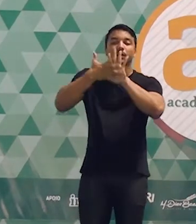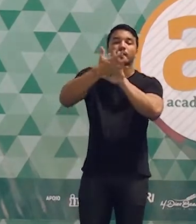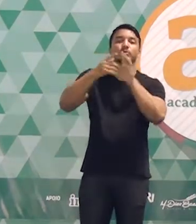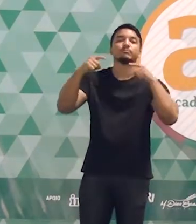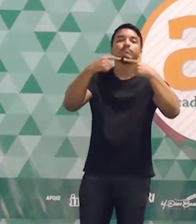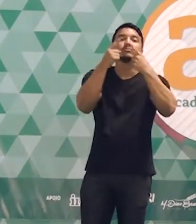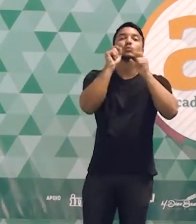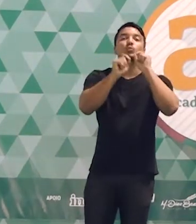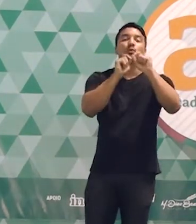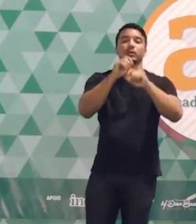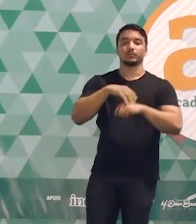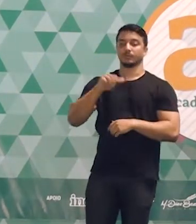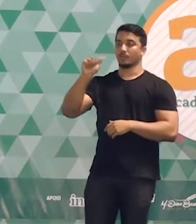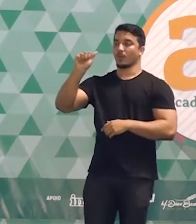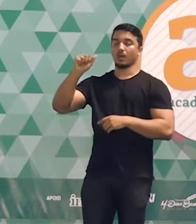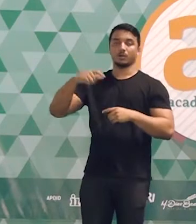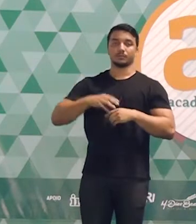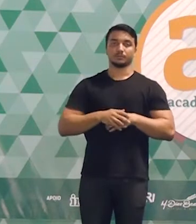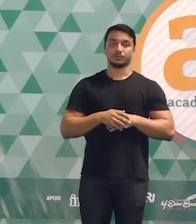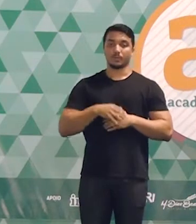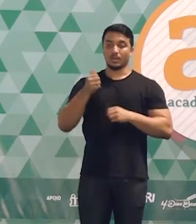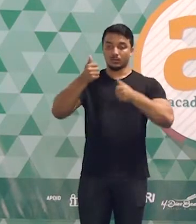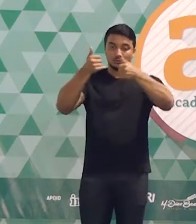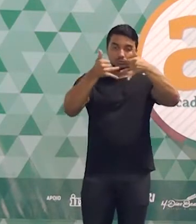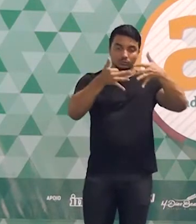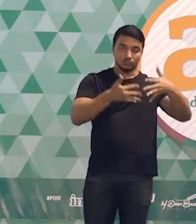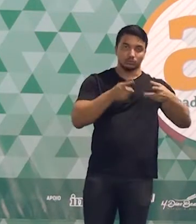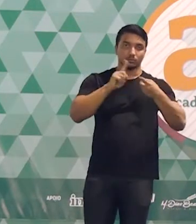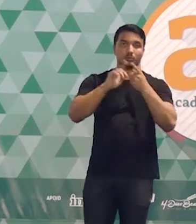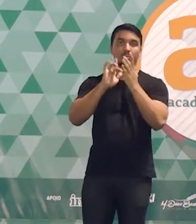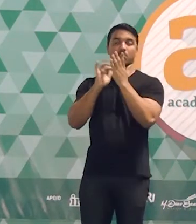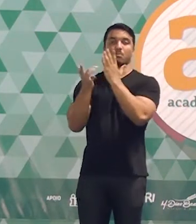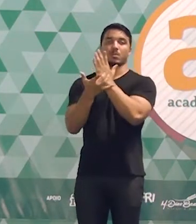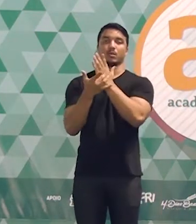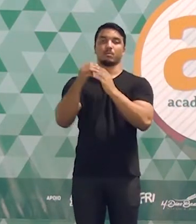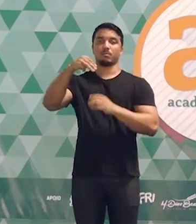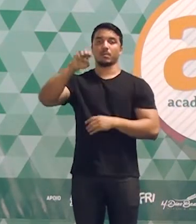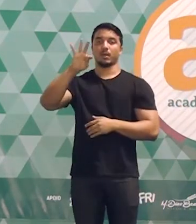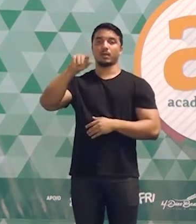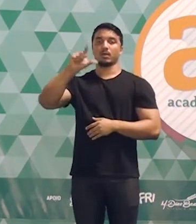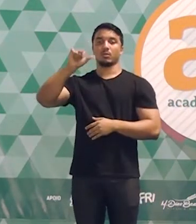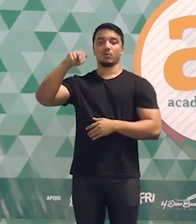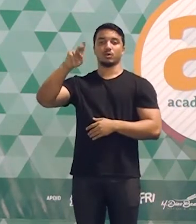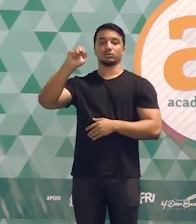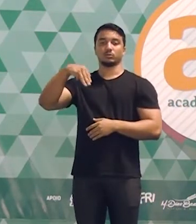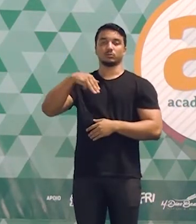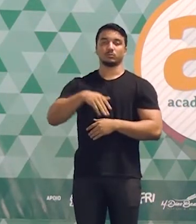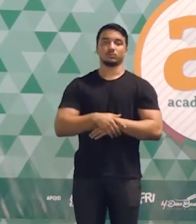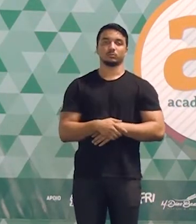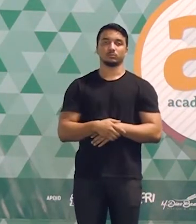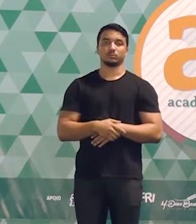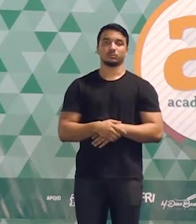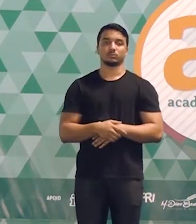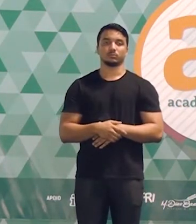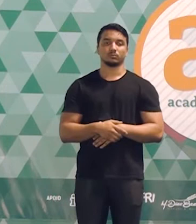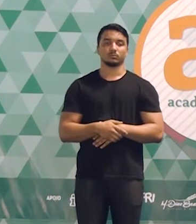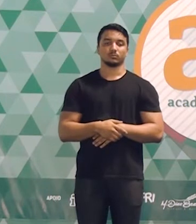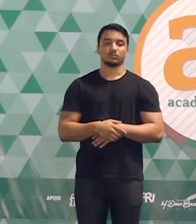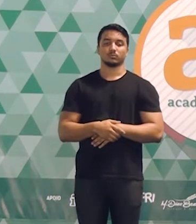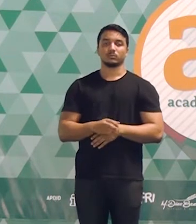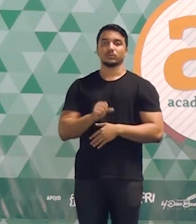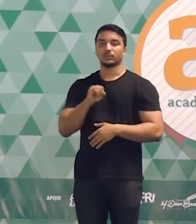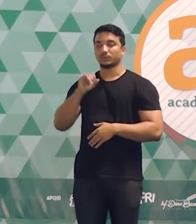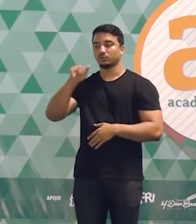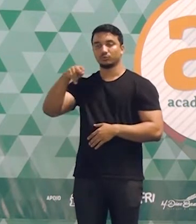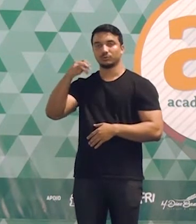quê? A. Injunção e metalinguagem. Sim ou não? Pessoal, ia ser tão bom se você